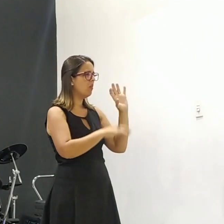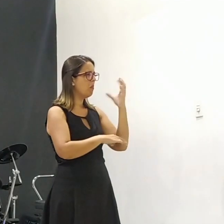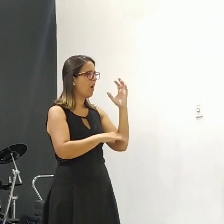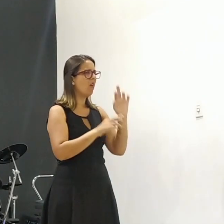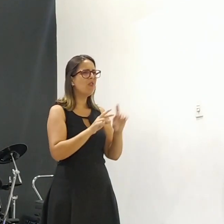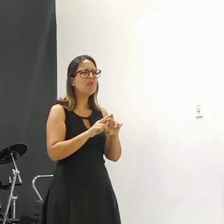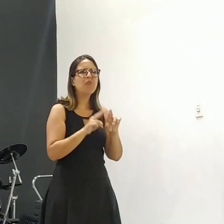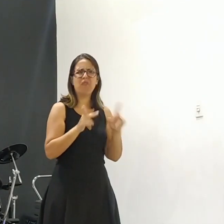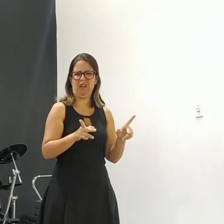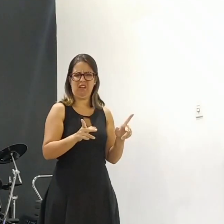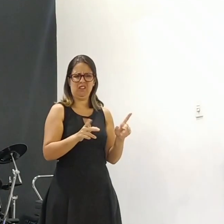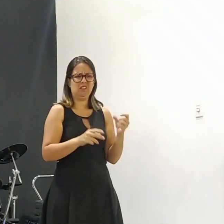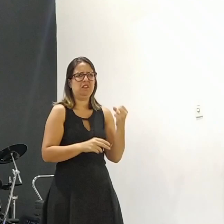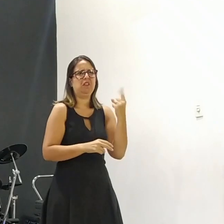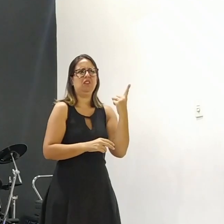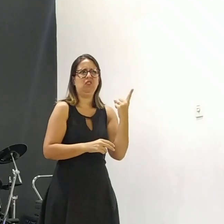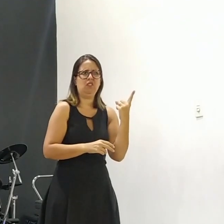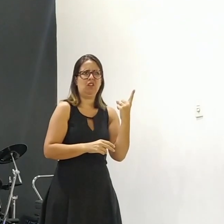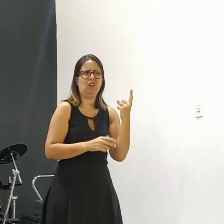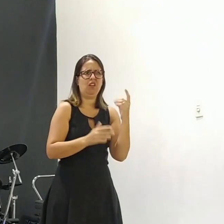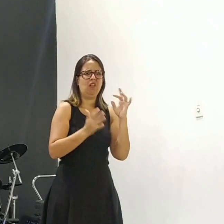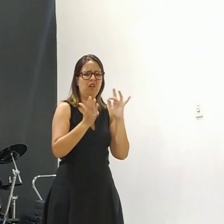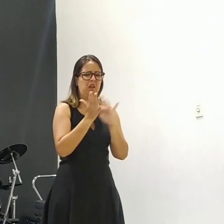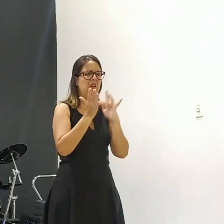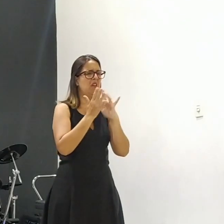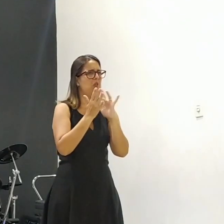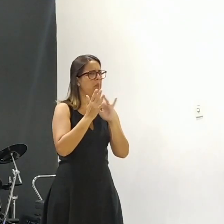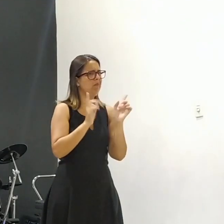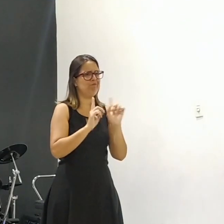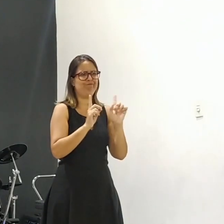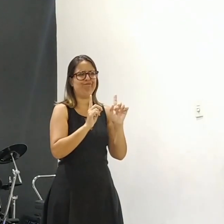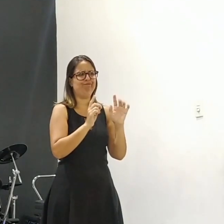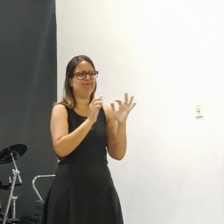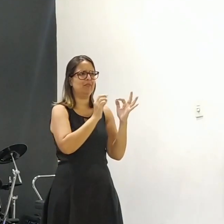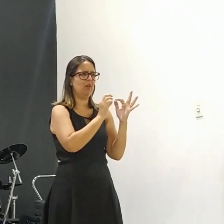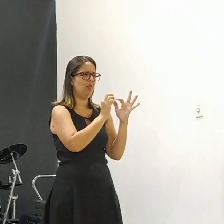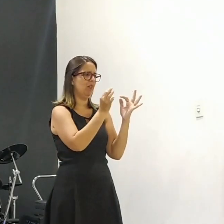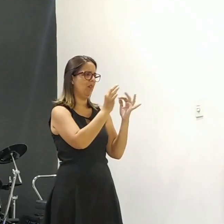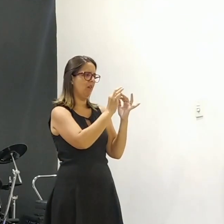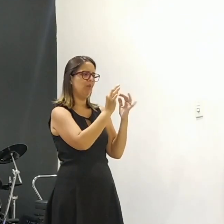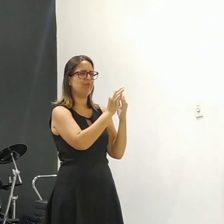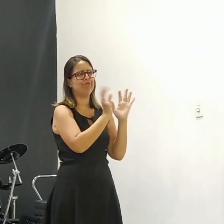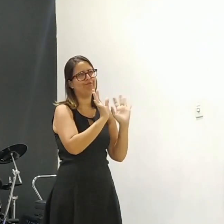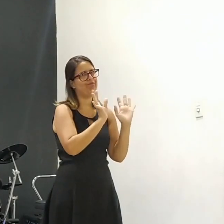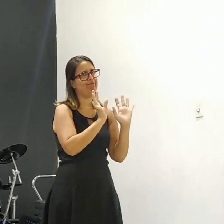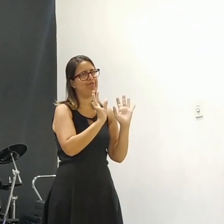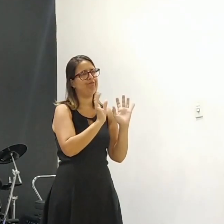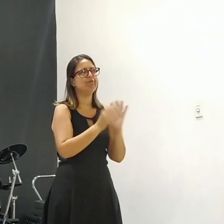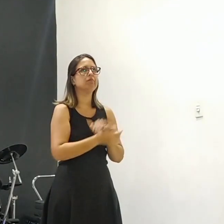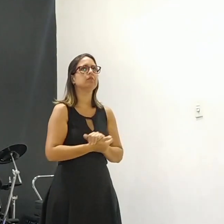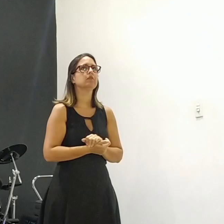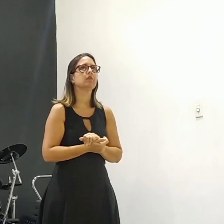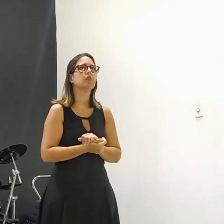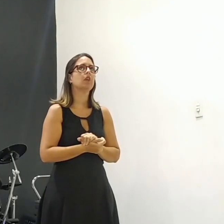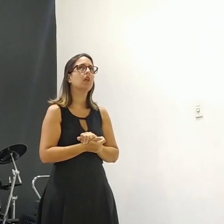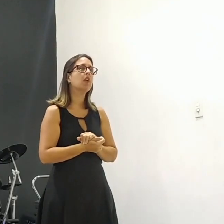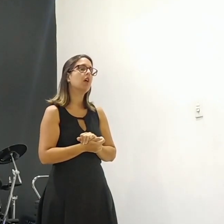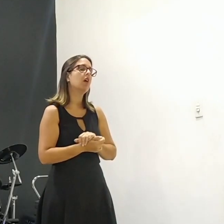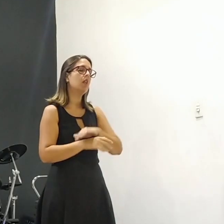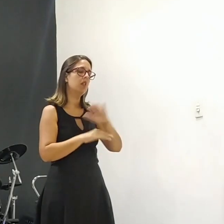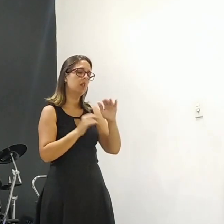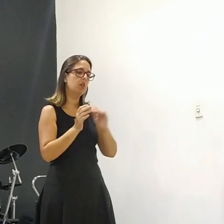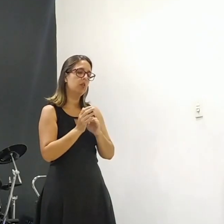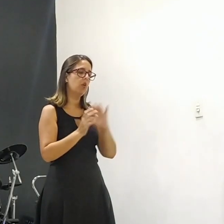irmão? Mas naturalmente o espinheiro não dá uva, ele dá espinho. Amém? Assim, toda árvore